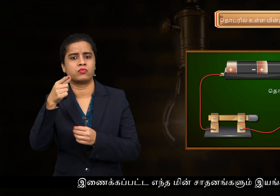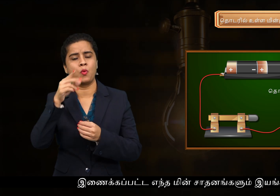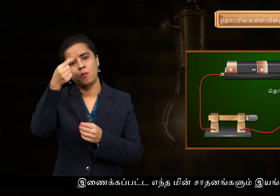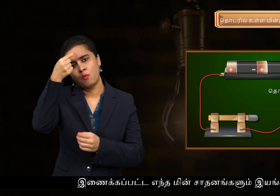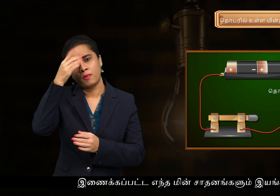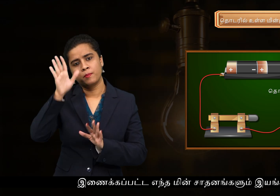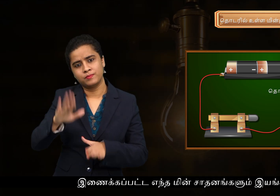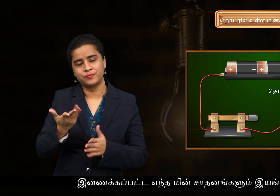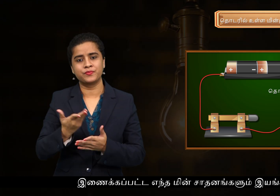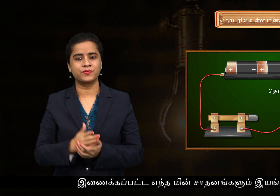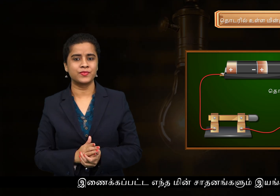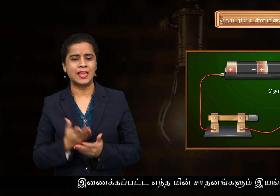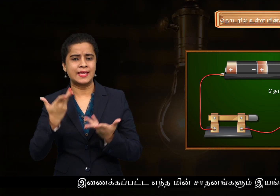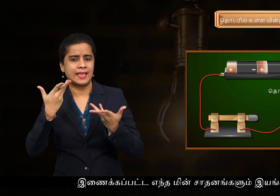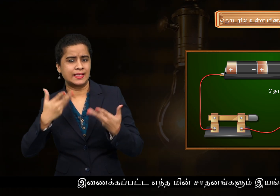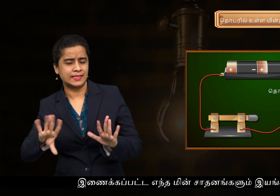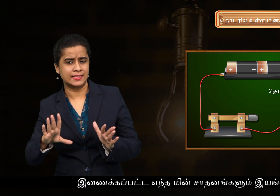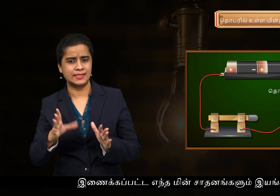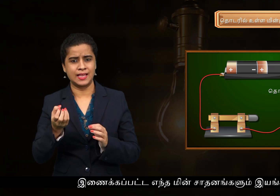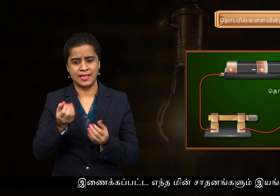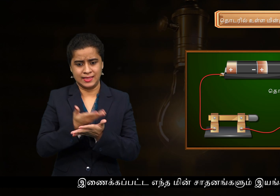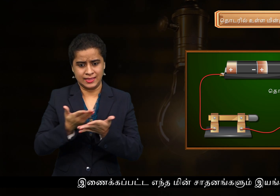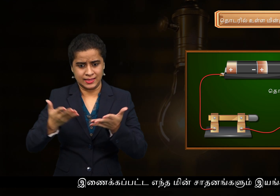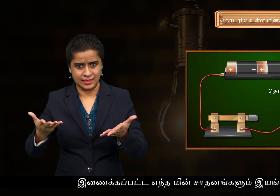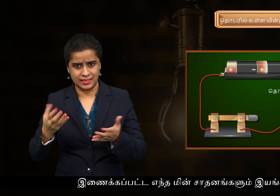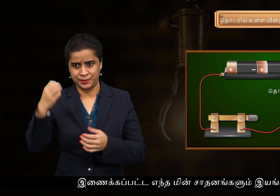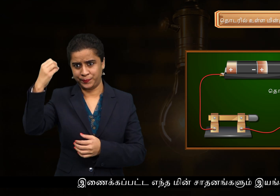சுற்றுடன் இணைக்கப்பட்ட எந்த மின் சாதனங்களும் இயங்காது.